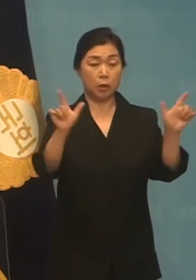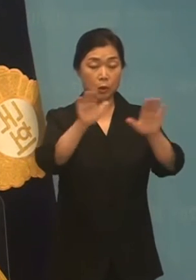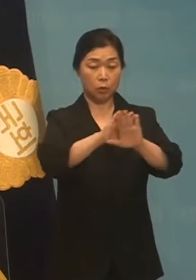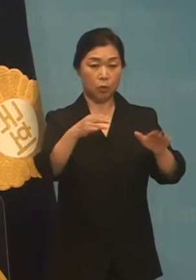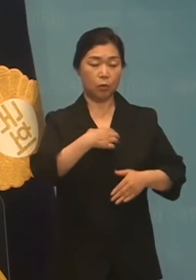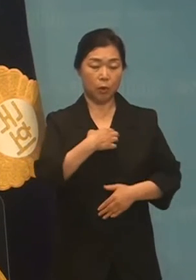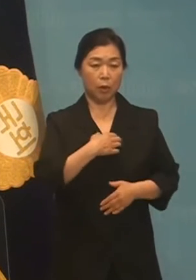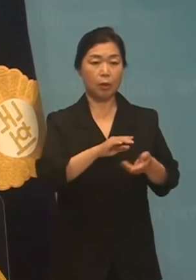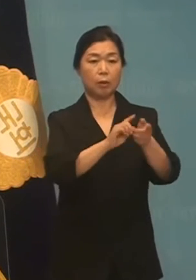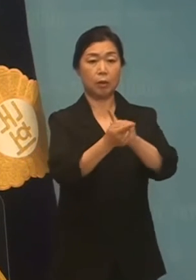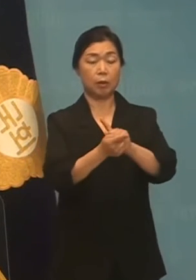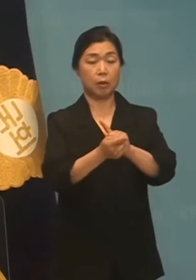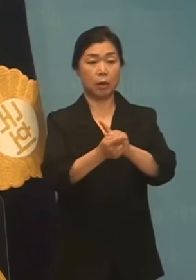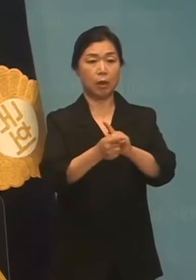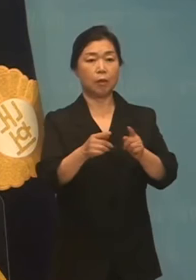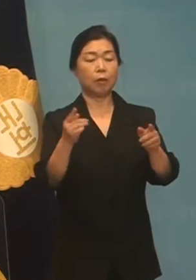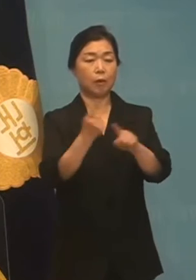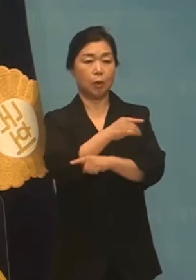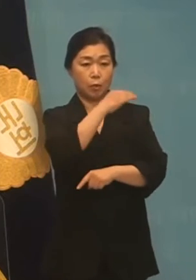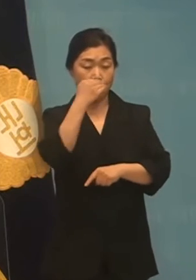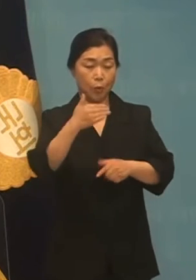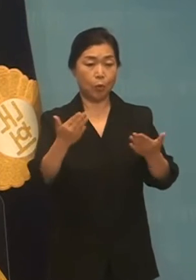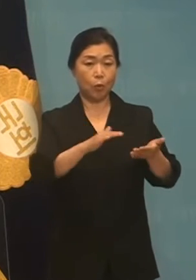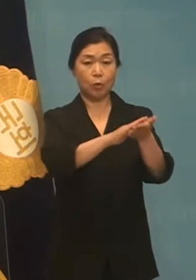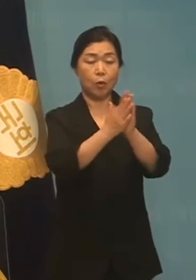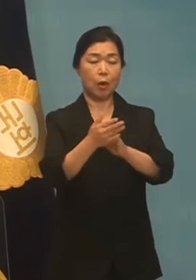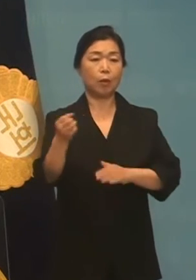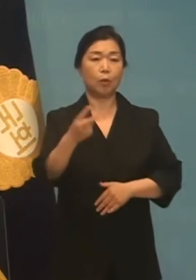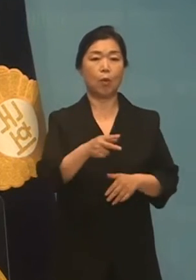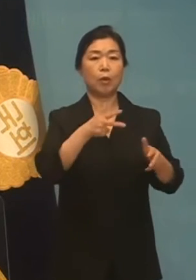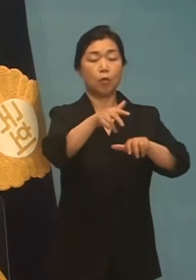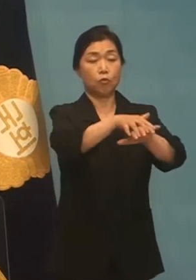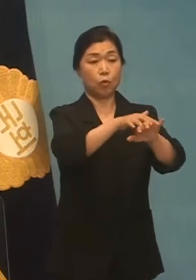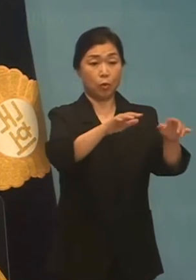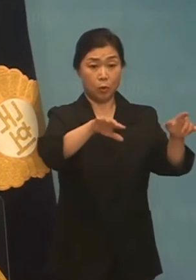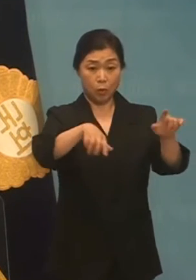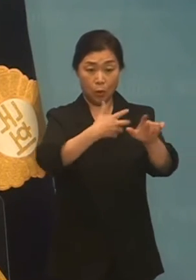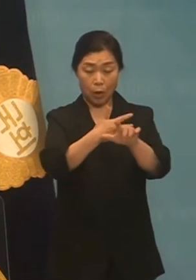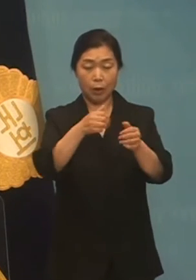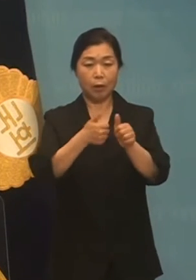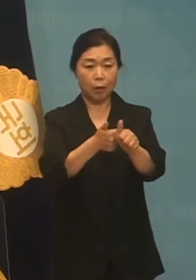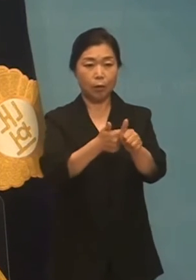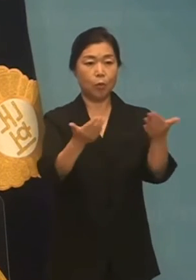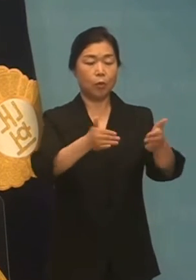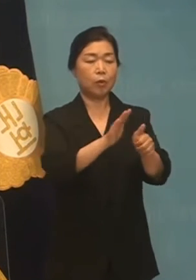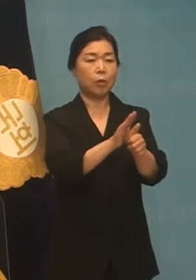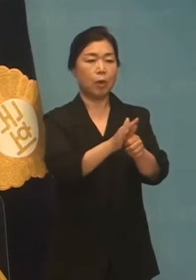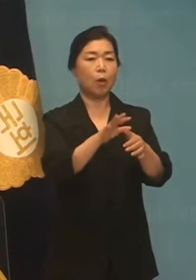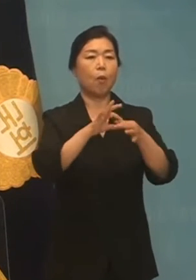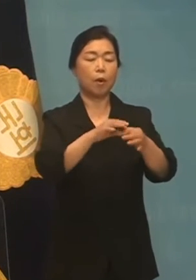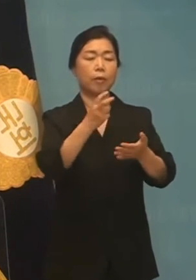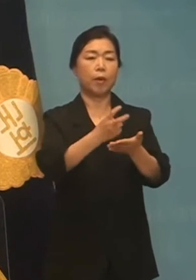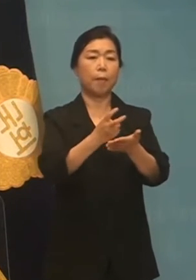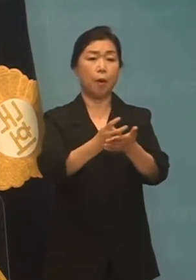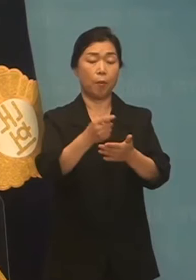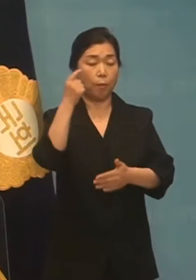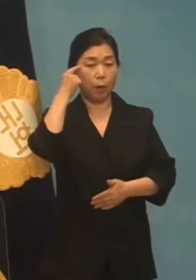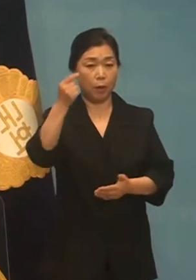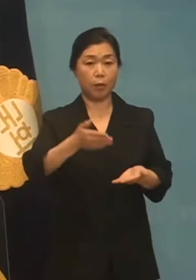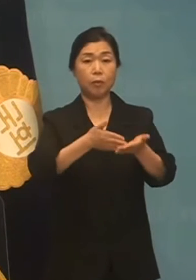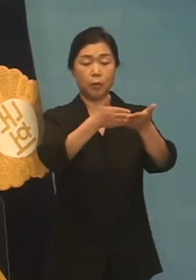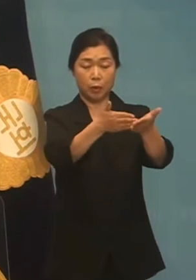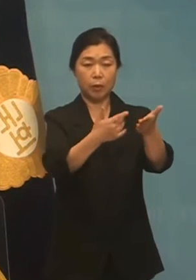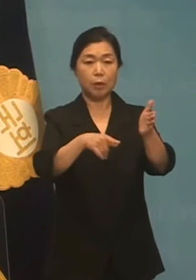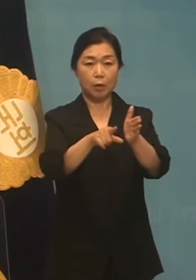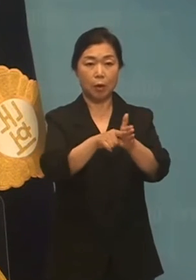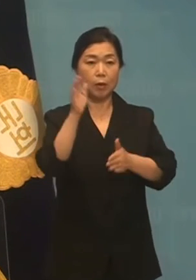디지털 산업전환에 따른 정의로운 노동전환, 산업구조 전환에 따른 노동전환 지원에 관한 법률안 발의를